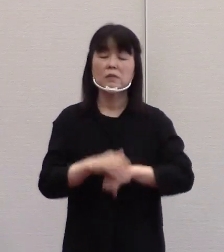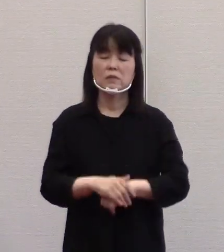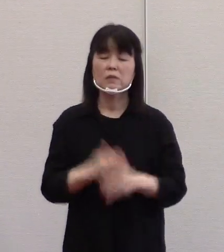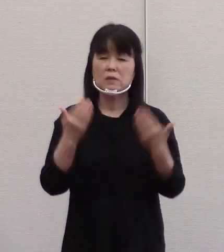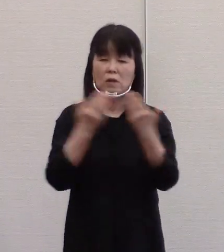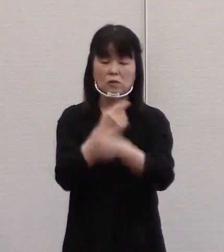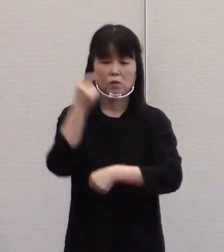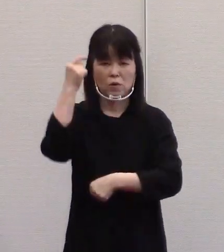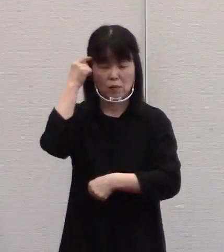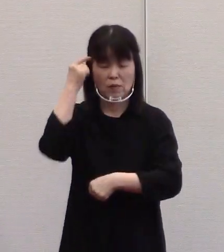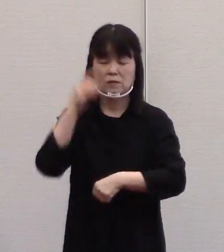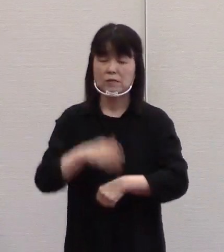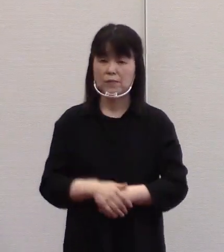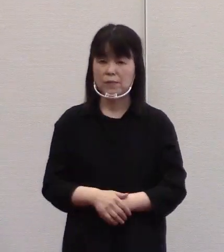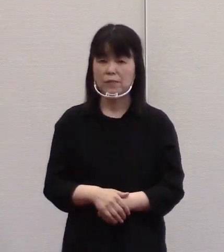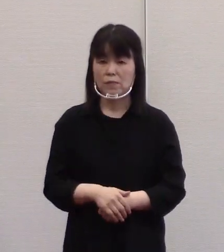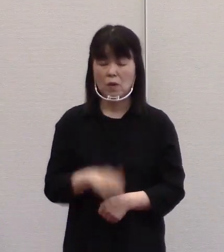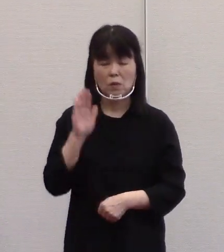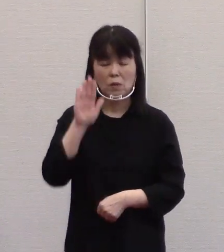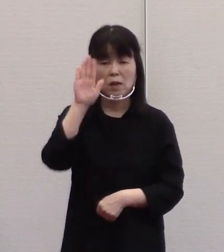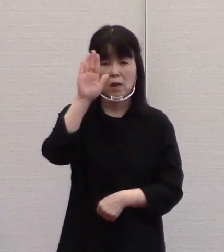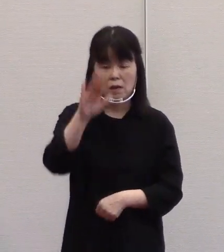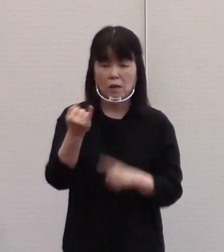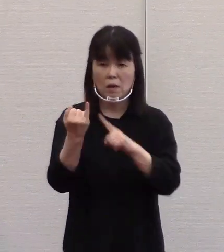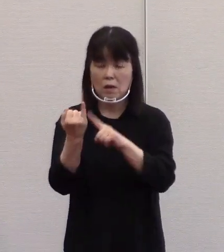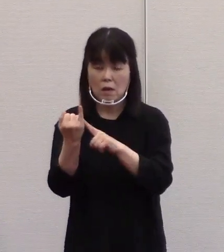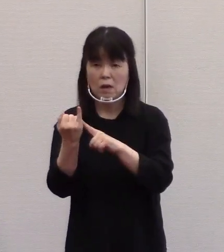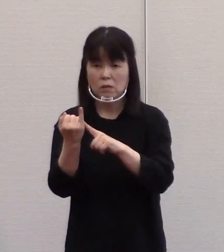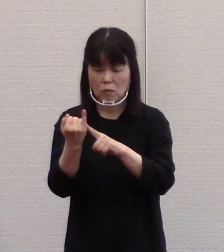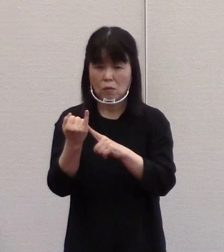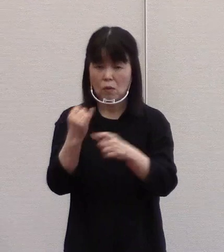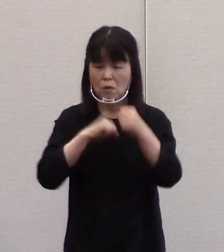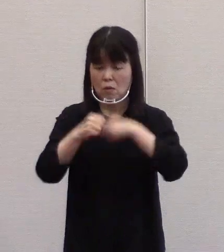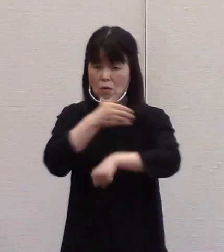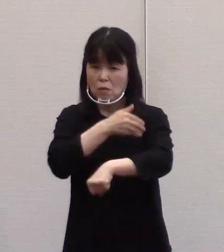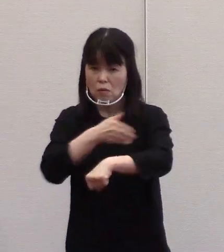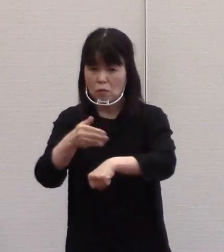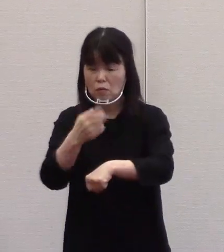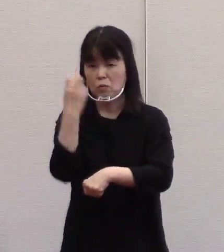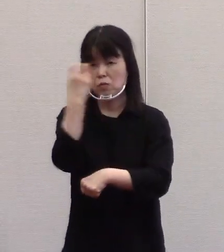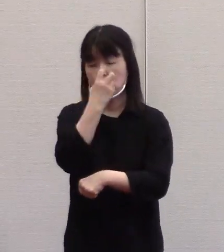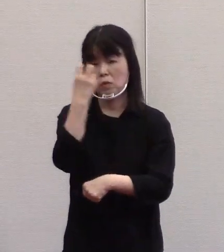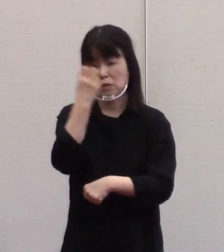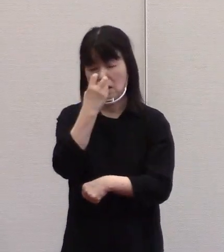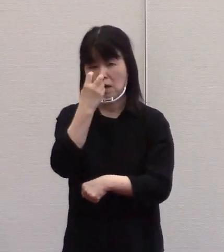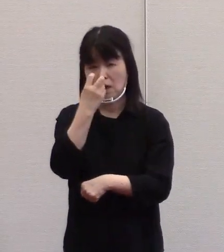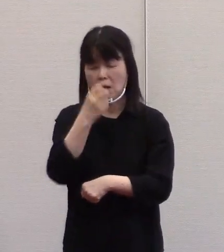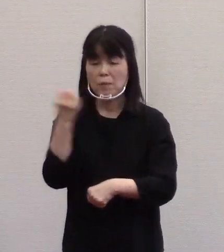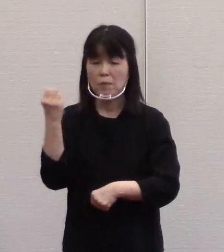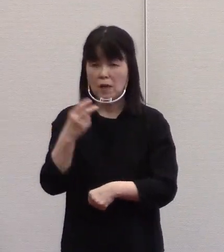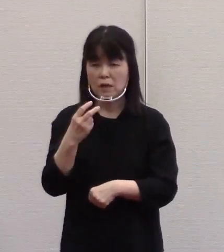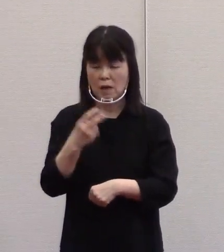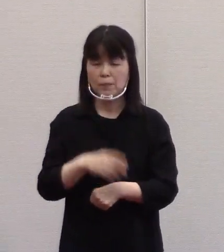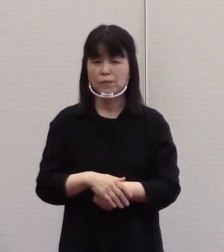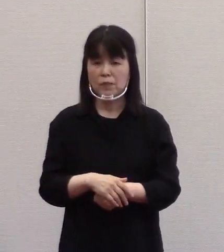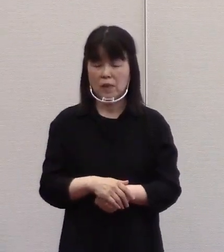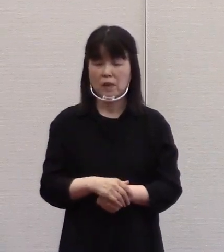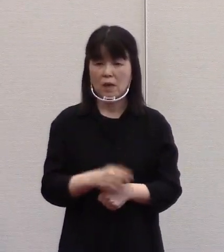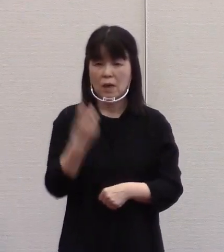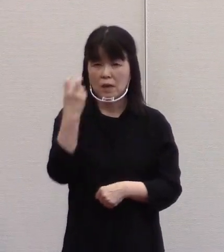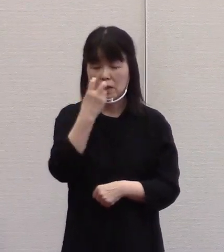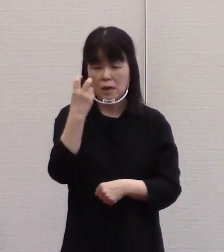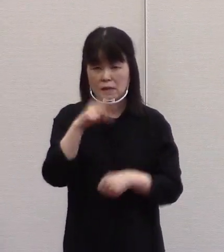から本格的に行動調査等はあり、まあ、検査結果公表される中でおそ